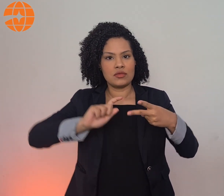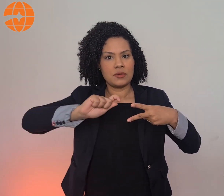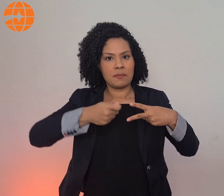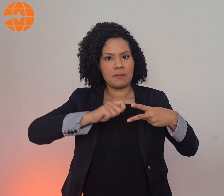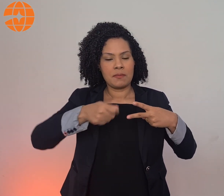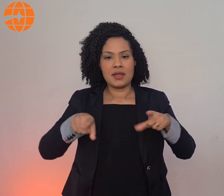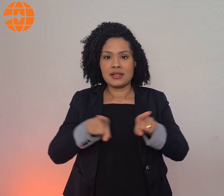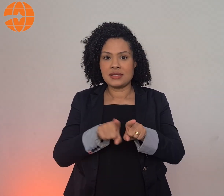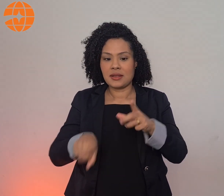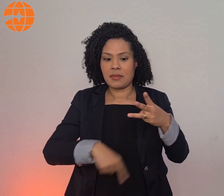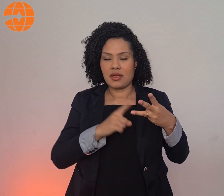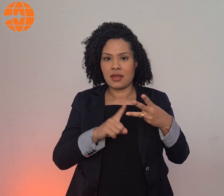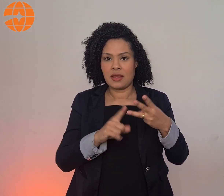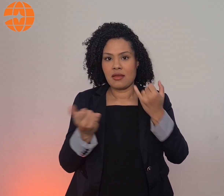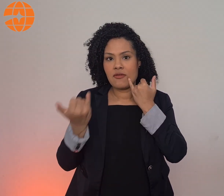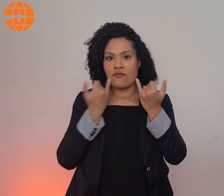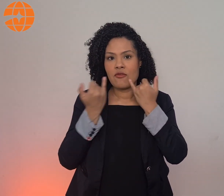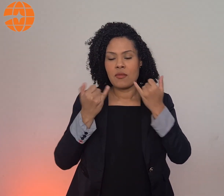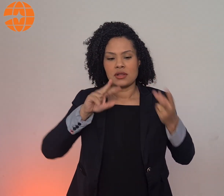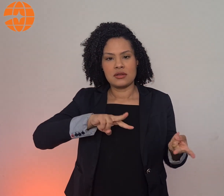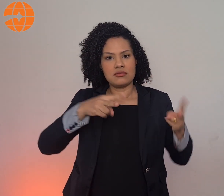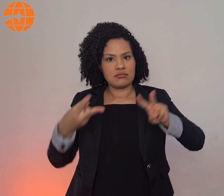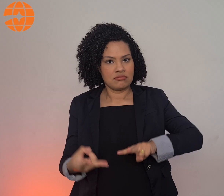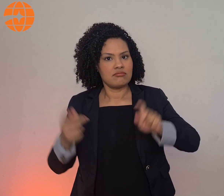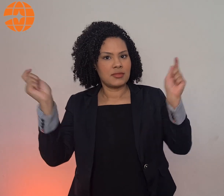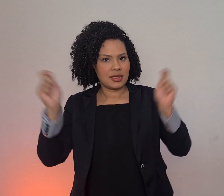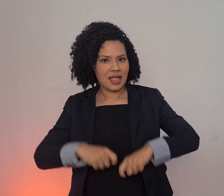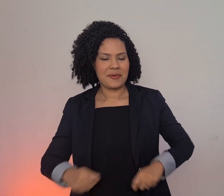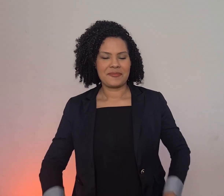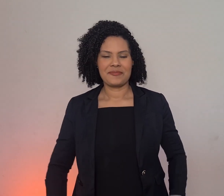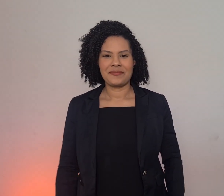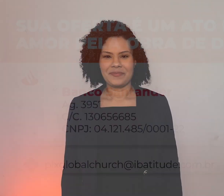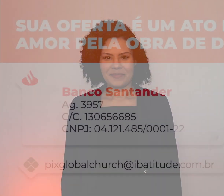Pix e os dados bancários para transferência.